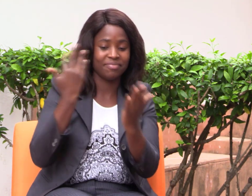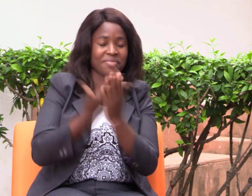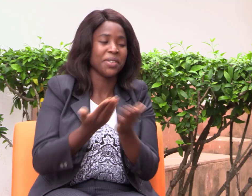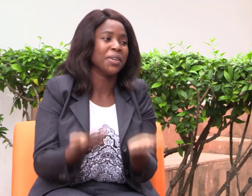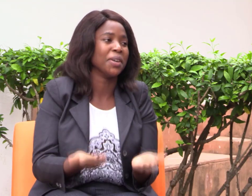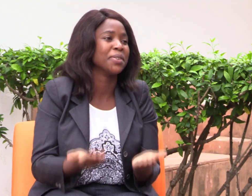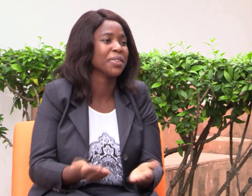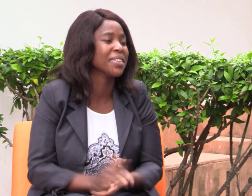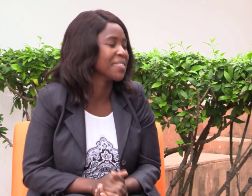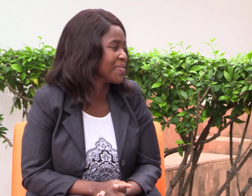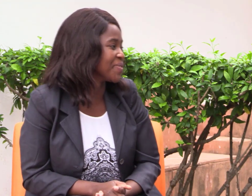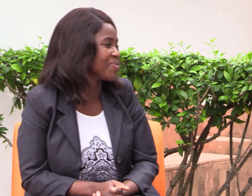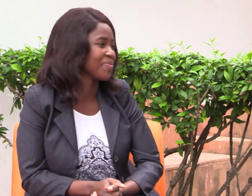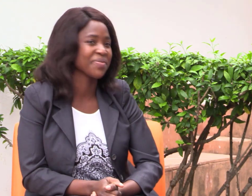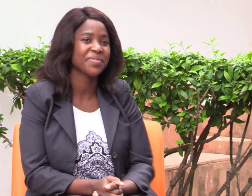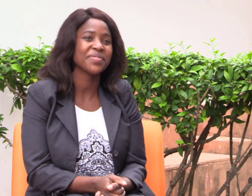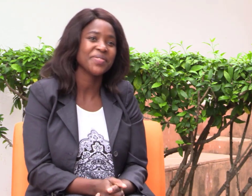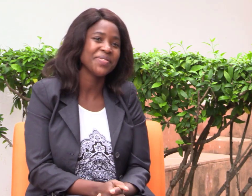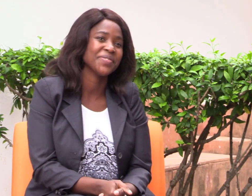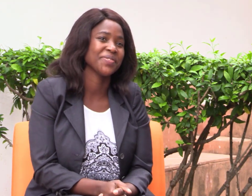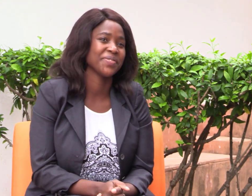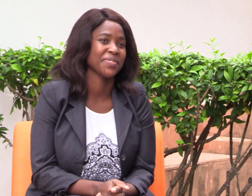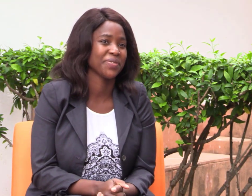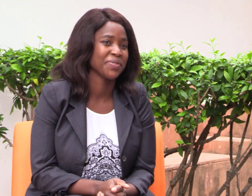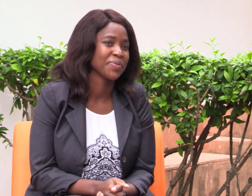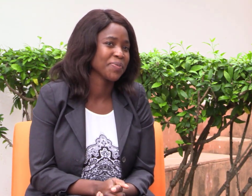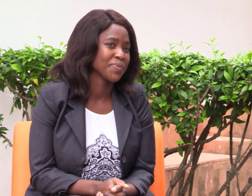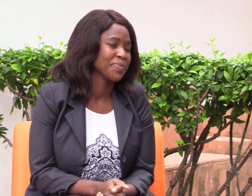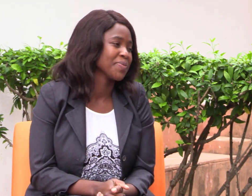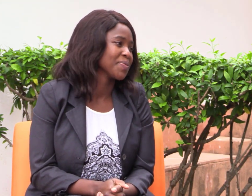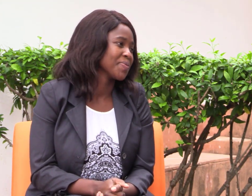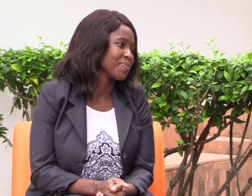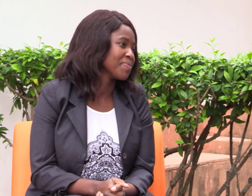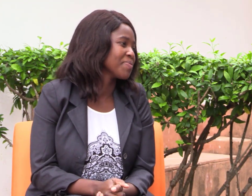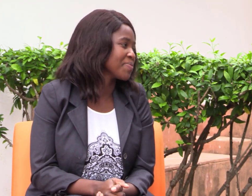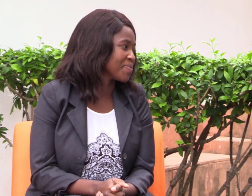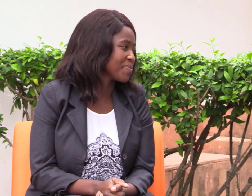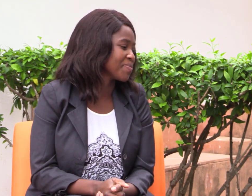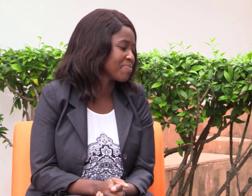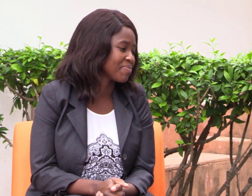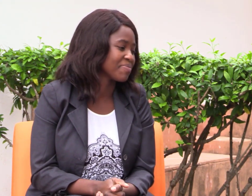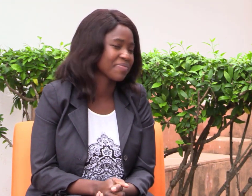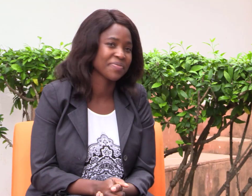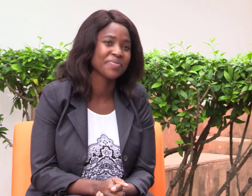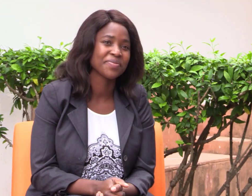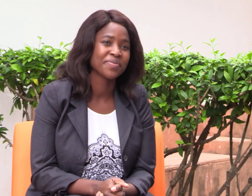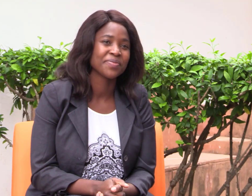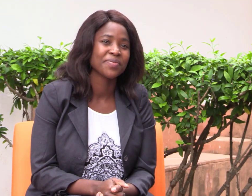em 2016 foi fundada também a TV Surdo. E até hoje, onde eu